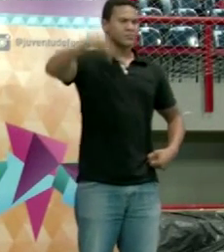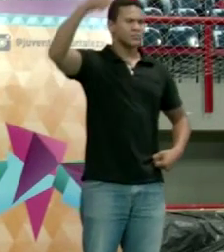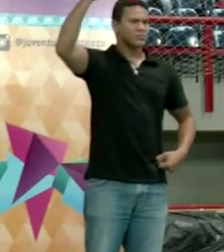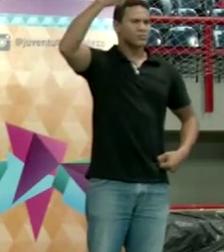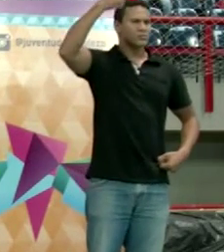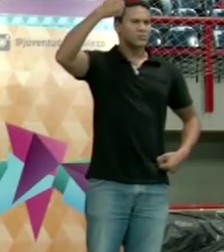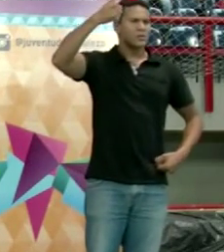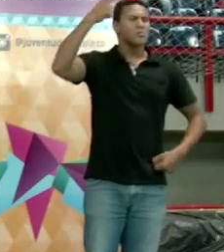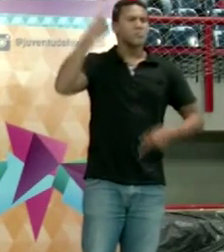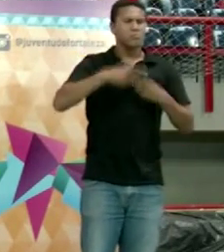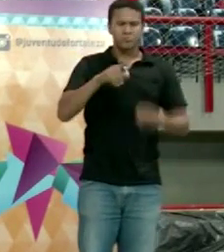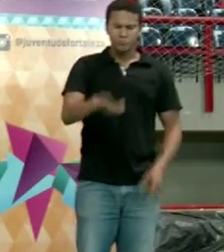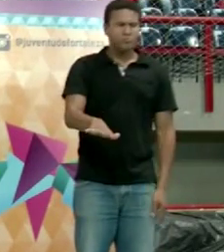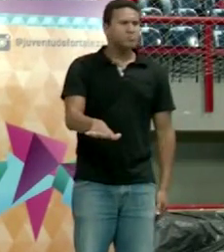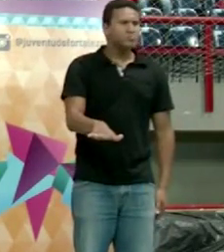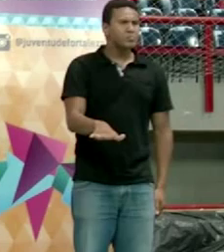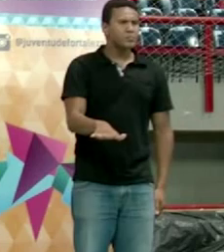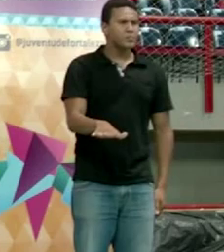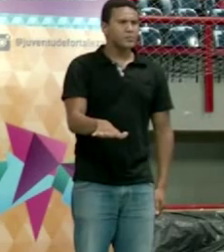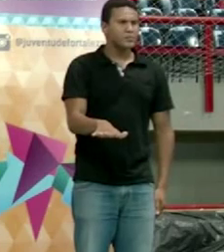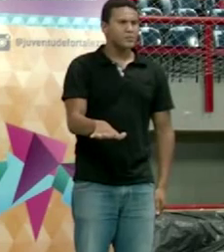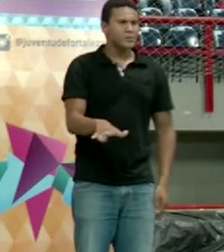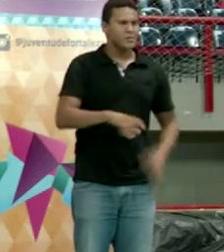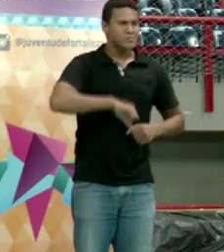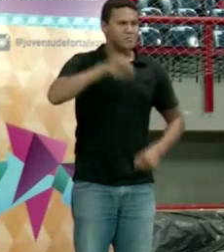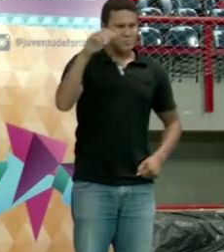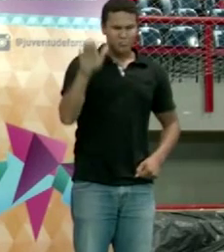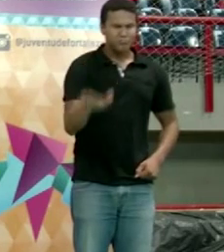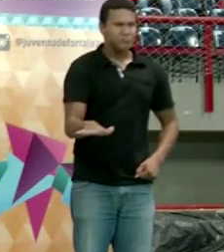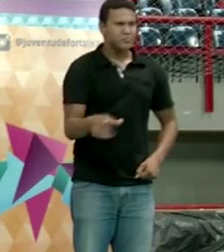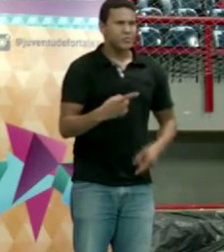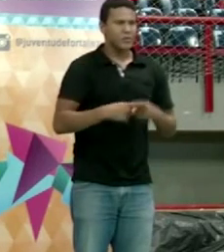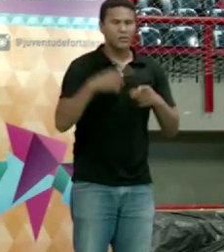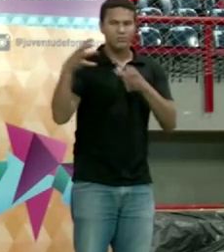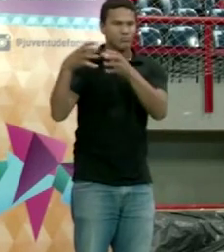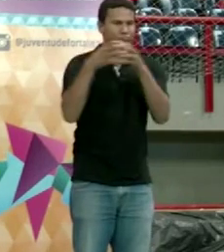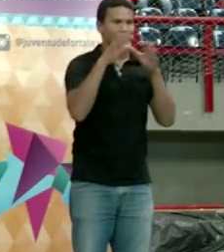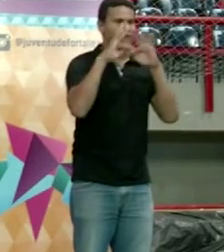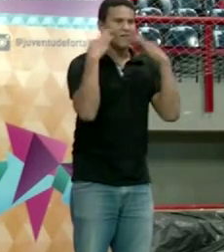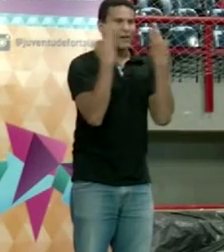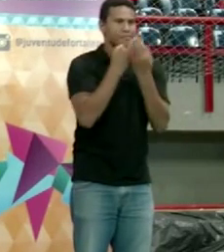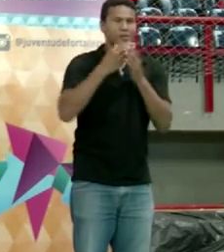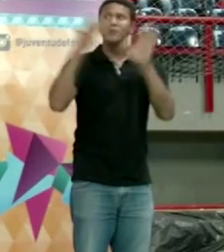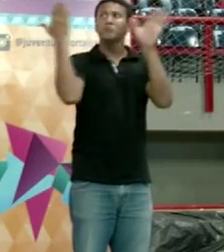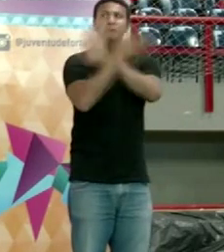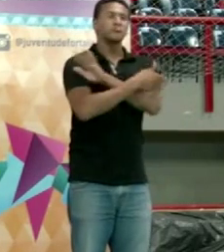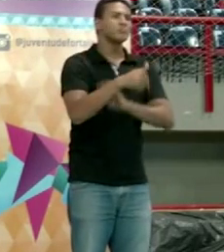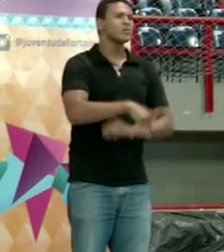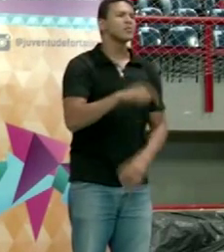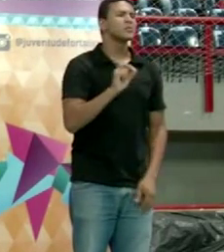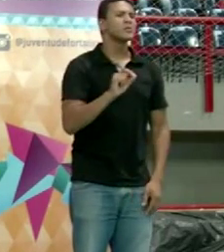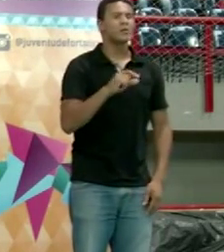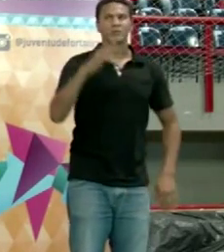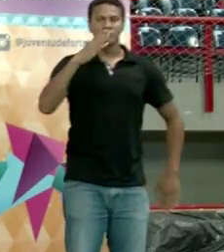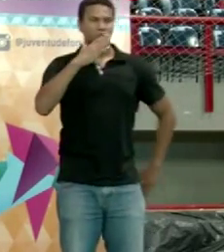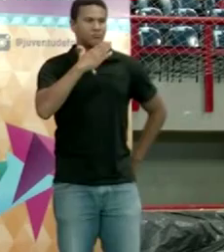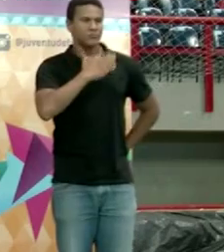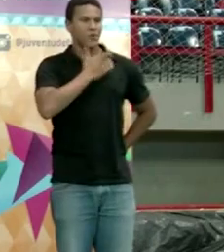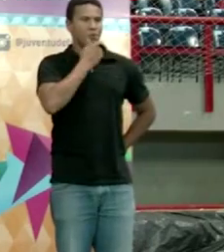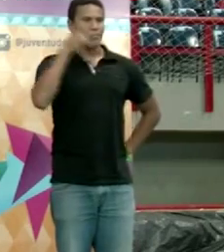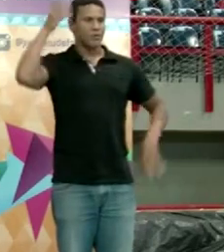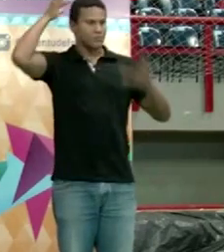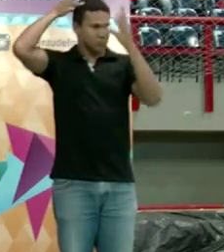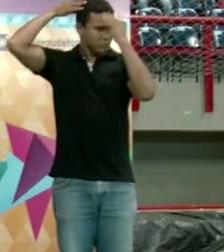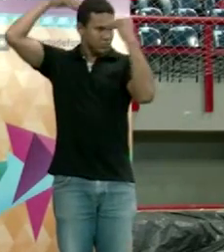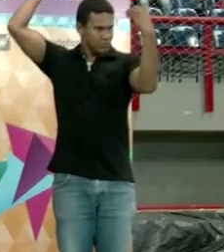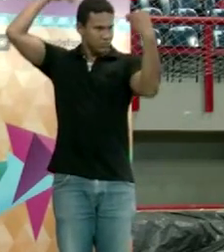Brasil pequeno, acompanhado da família real, fugida de Napoleão